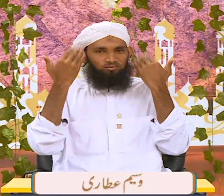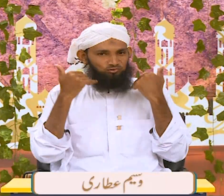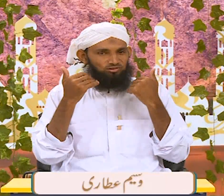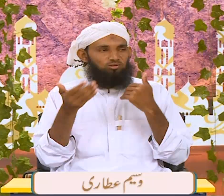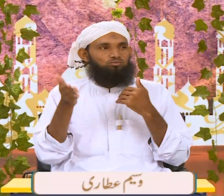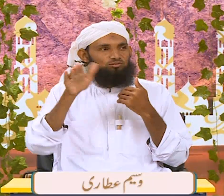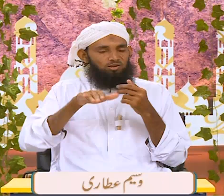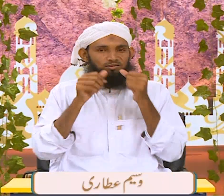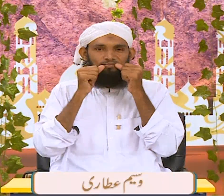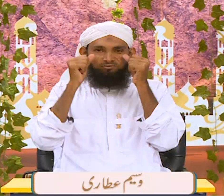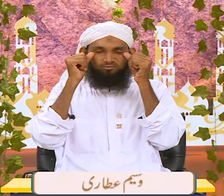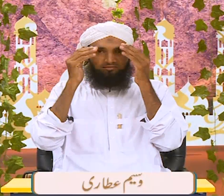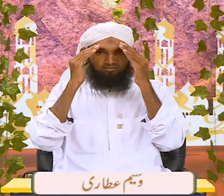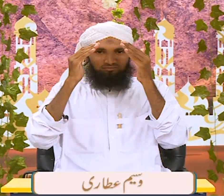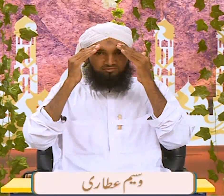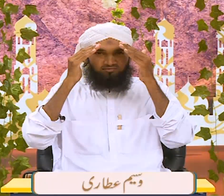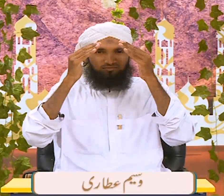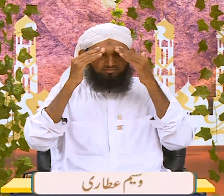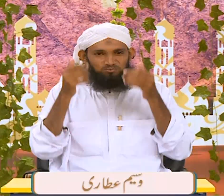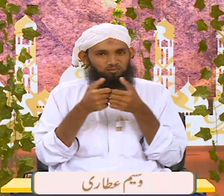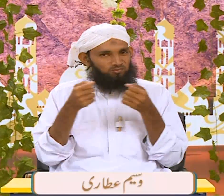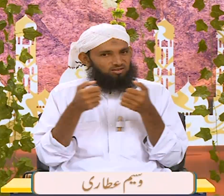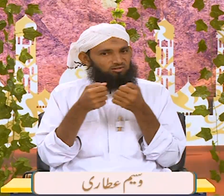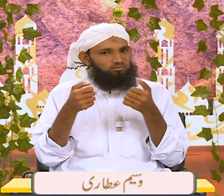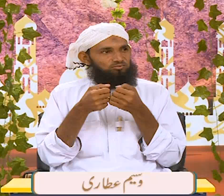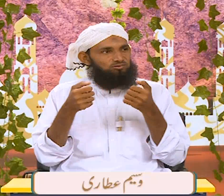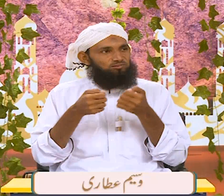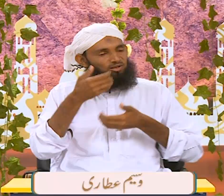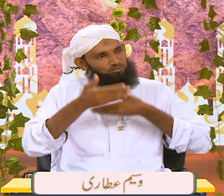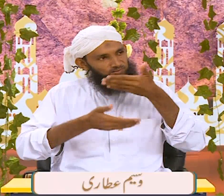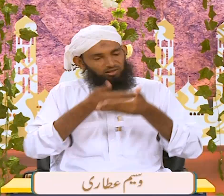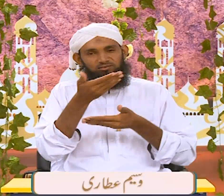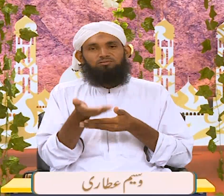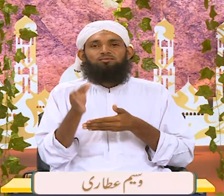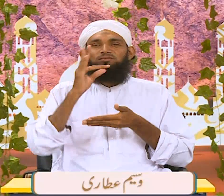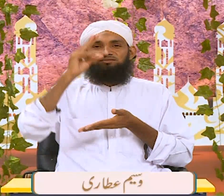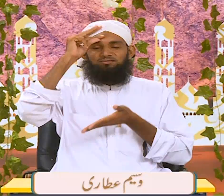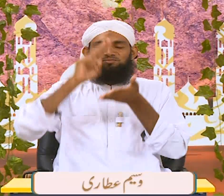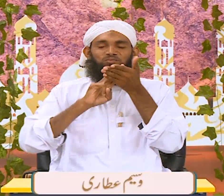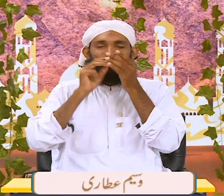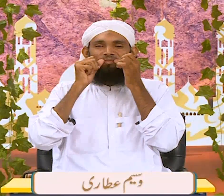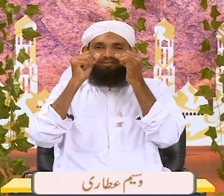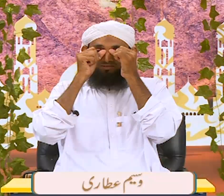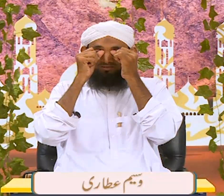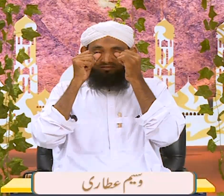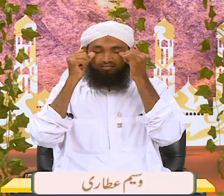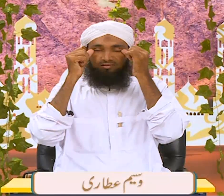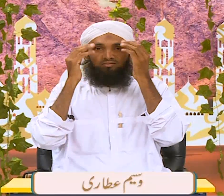نور مجسم صلی اللہ علیہ وآلہ وصحبہ وسلم پر درود پڑھا۔ رسول رحمت شفیع امت صلی اللہ